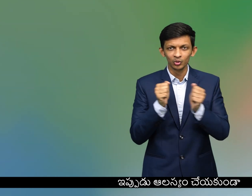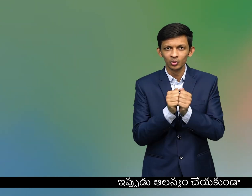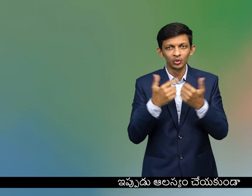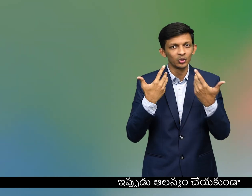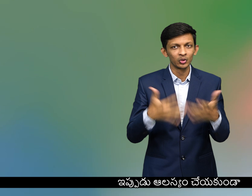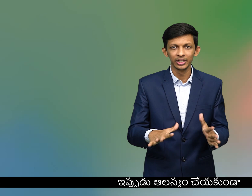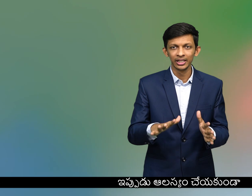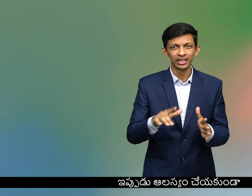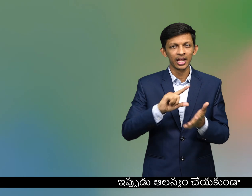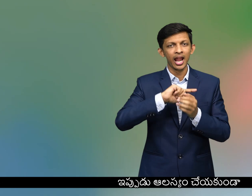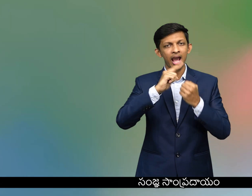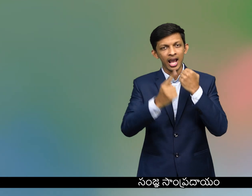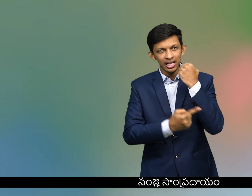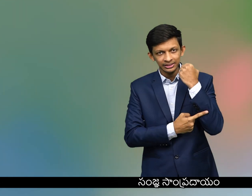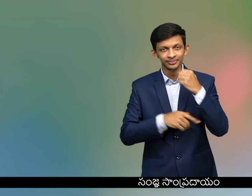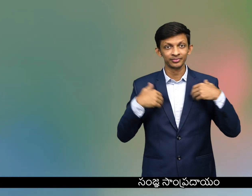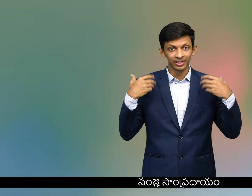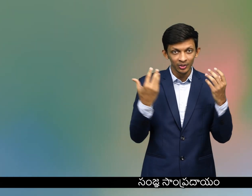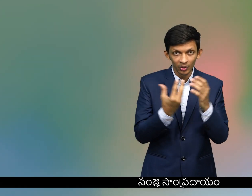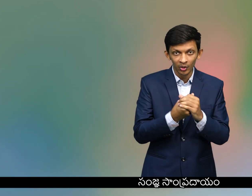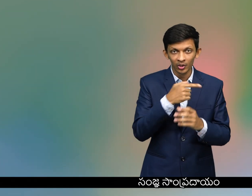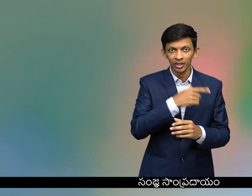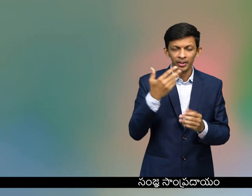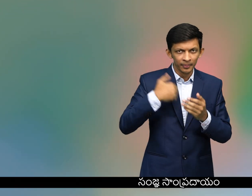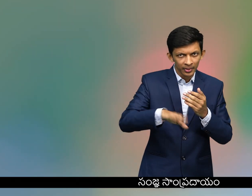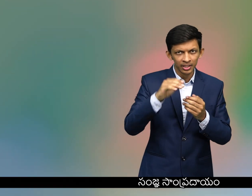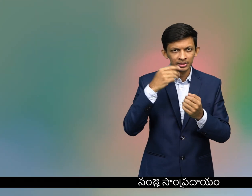ఇప్పుడు ఆలస్యం చేయకుండా సంజ్ఞ సాంప్రదాయం,